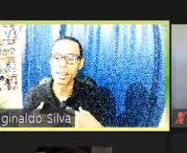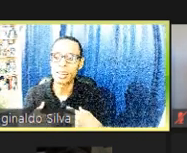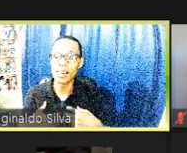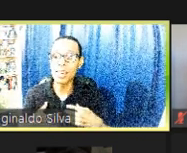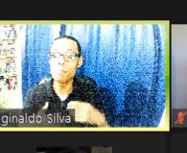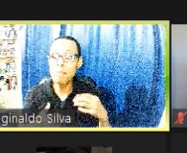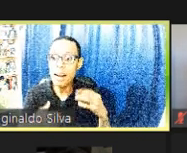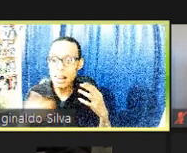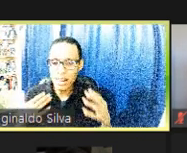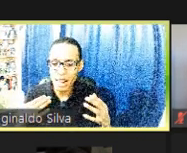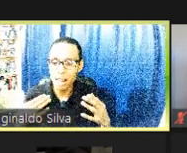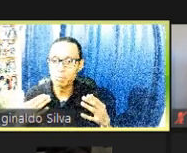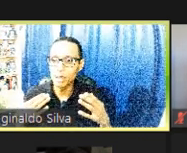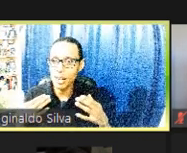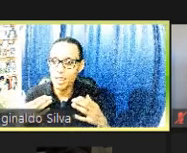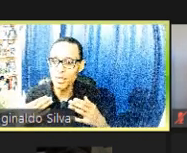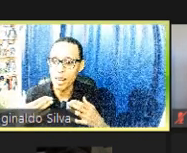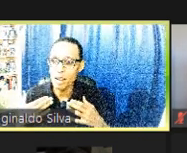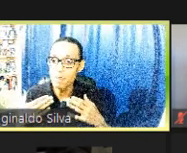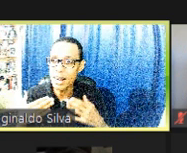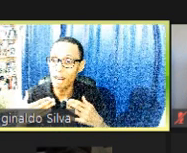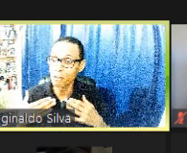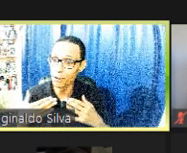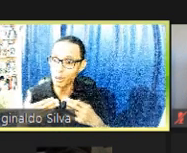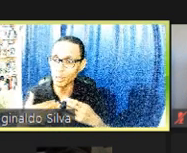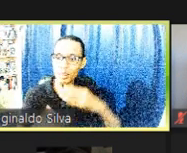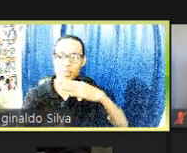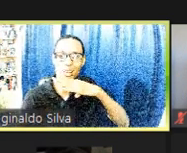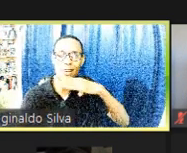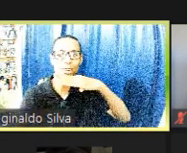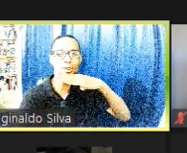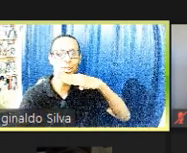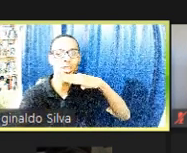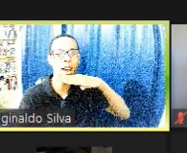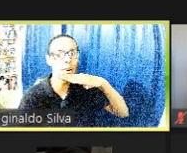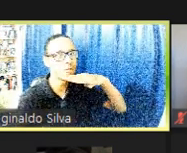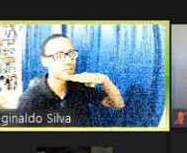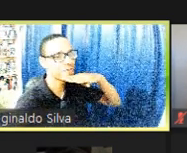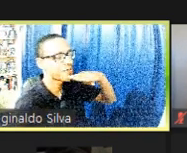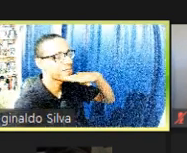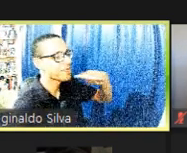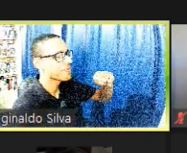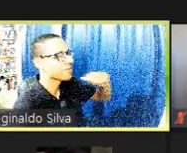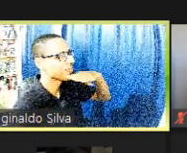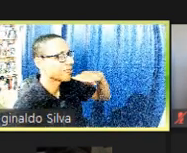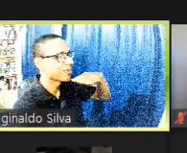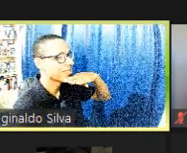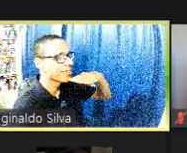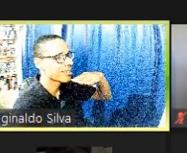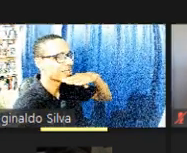ela que manga poderia ser a manga fruta, ele fez o sinal.